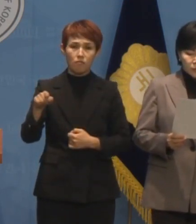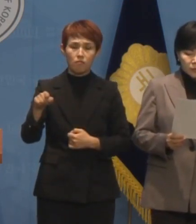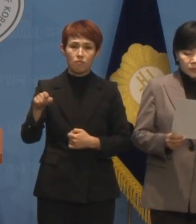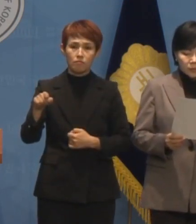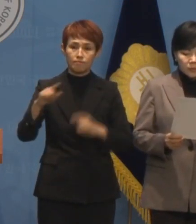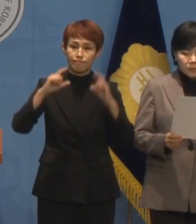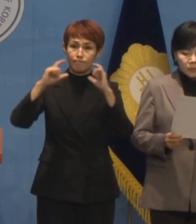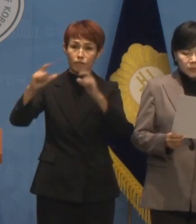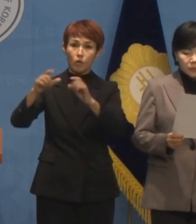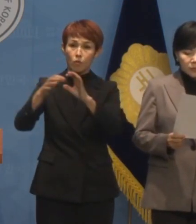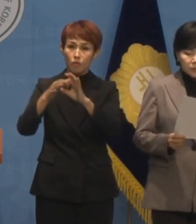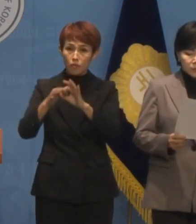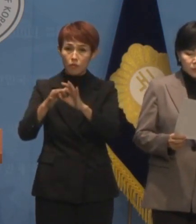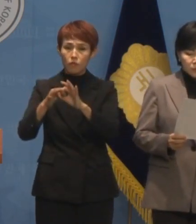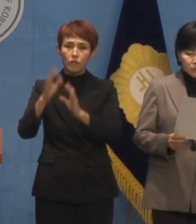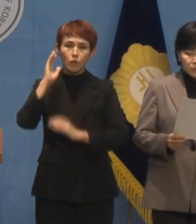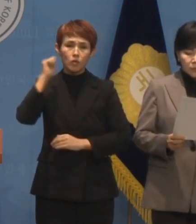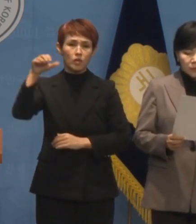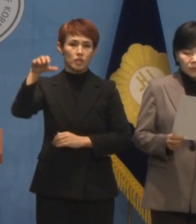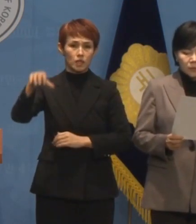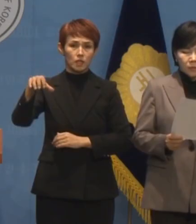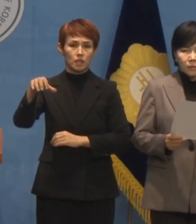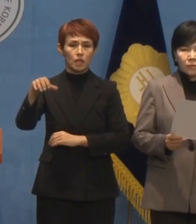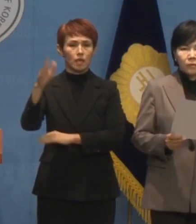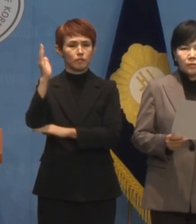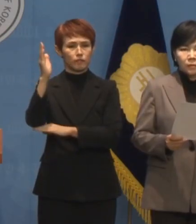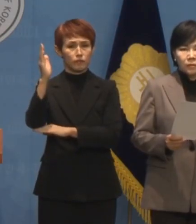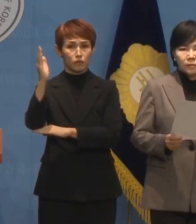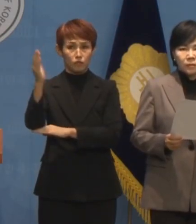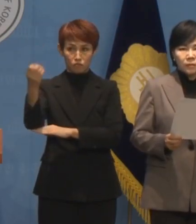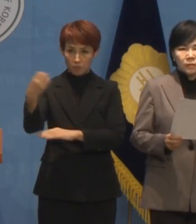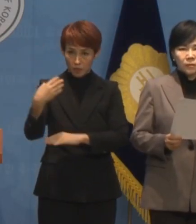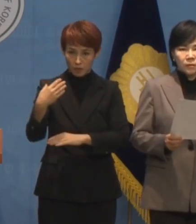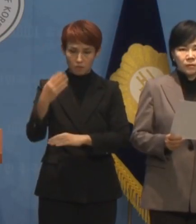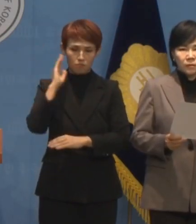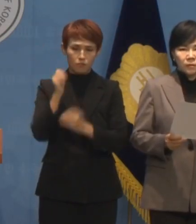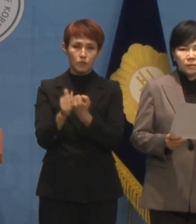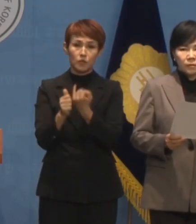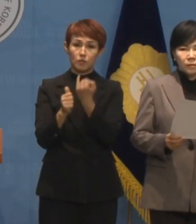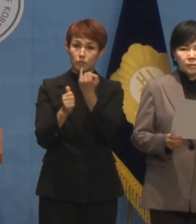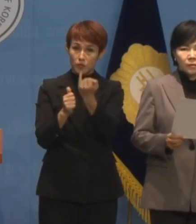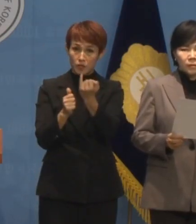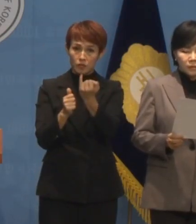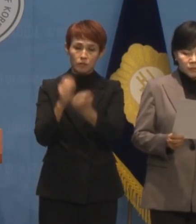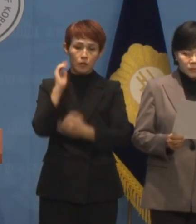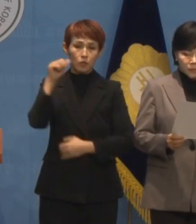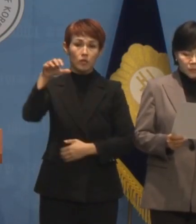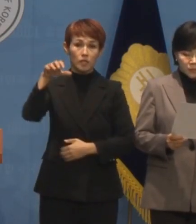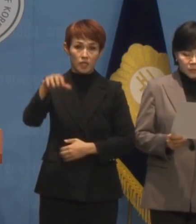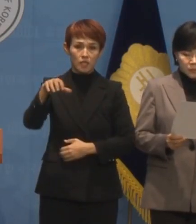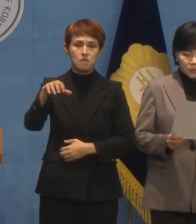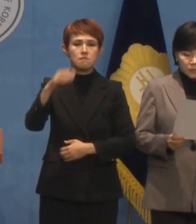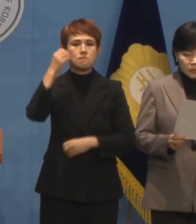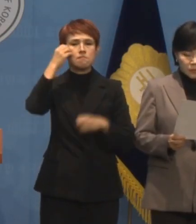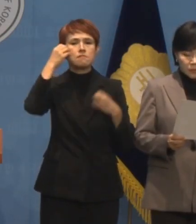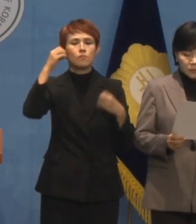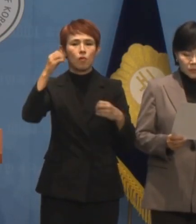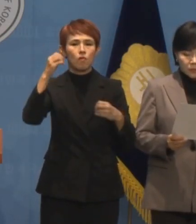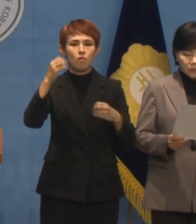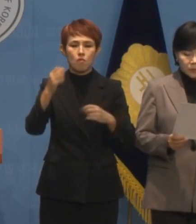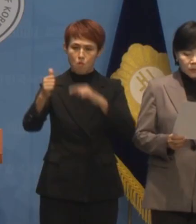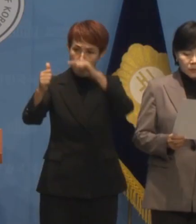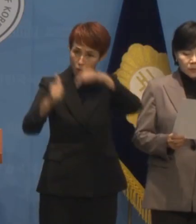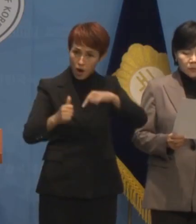동행명령장 발부에 대한 대통령실 브리핑을 통해 김건희 여사와 대통령실이 고의로